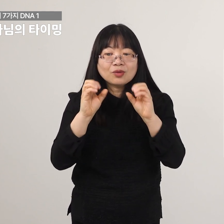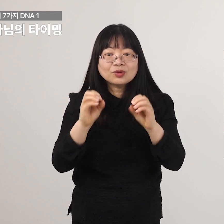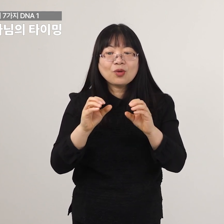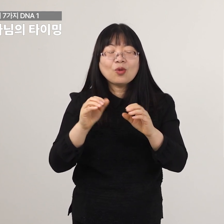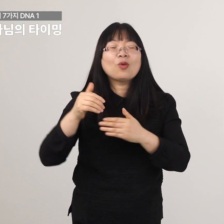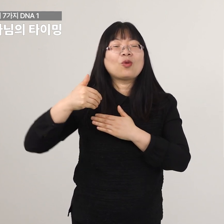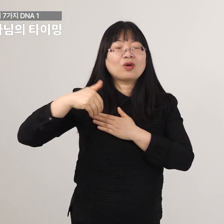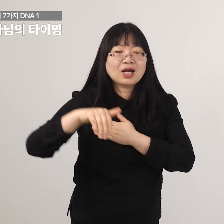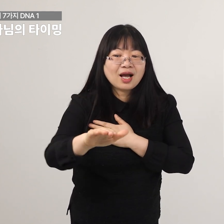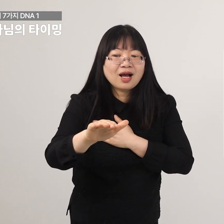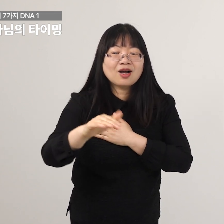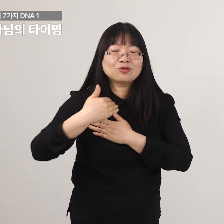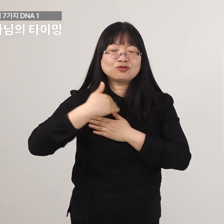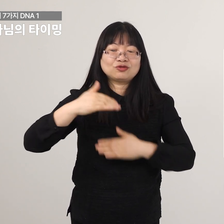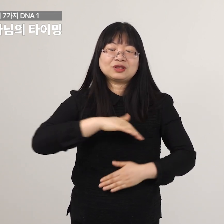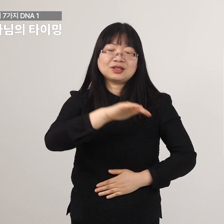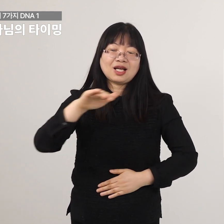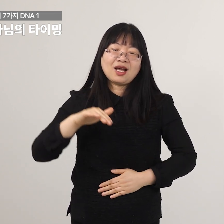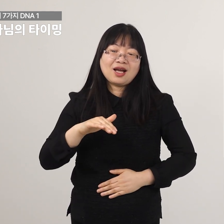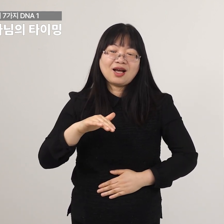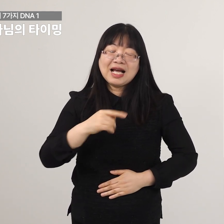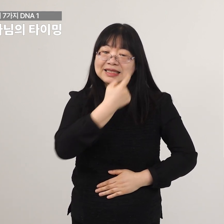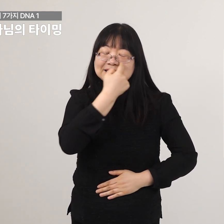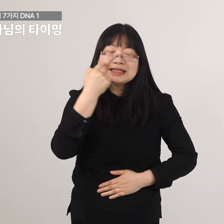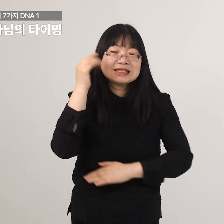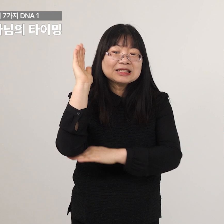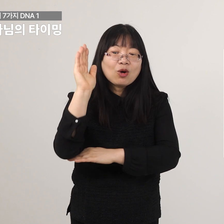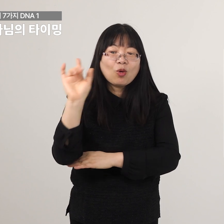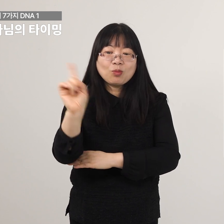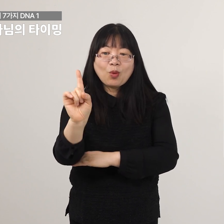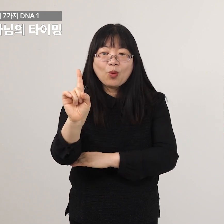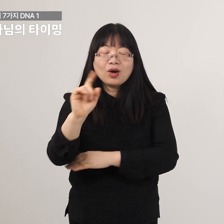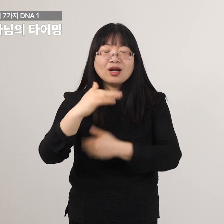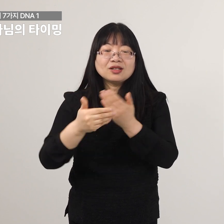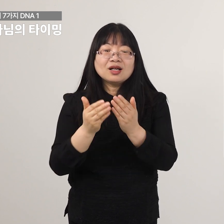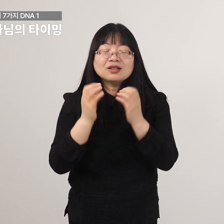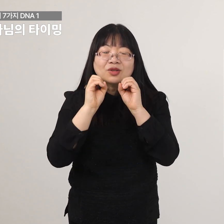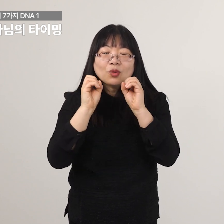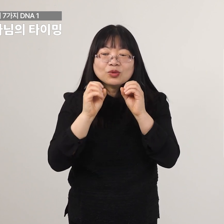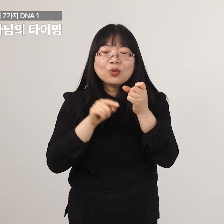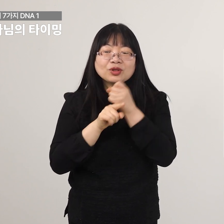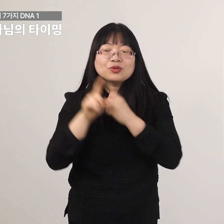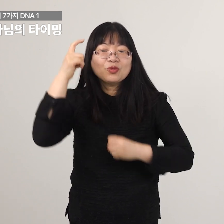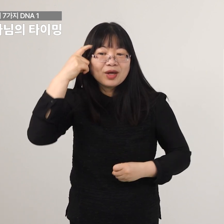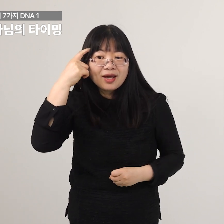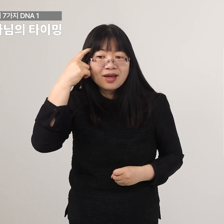선교 가서 우리가 뭘 증거해야 되고 왜 선교를 해야 되고